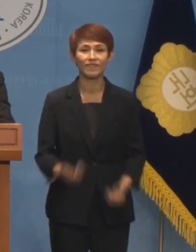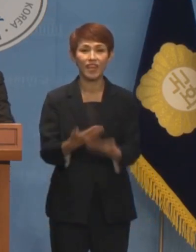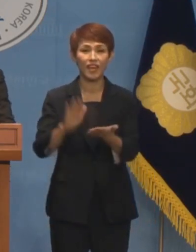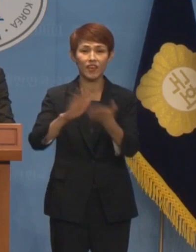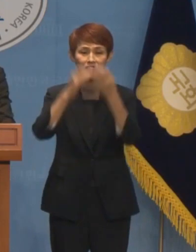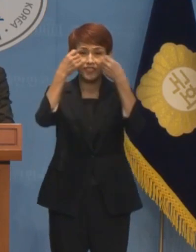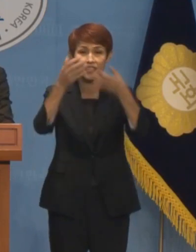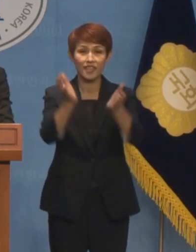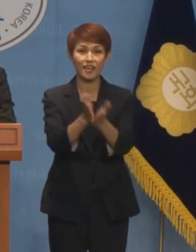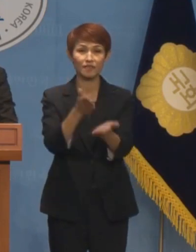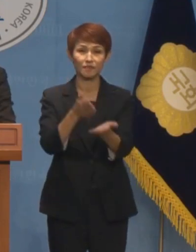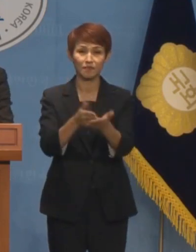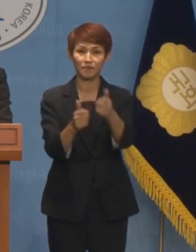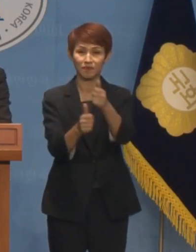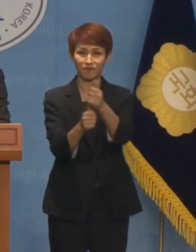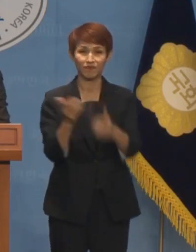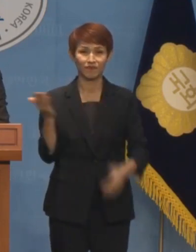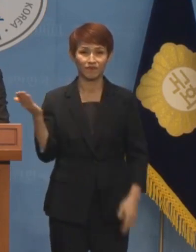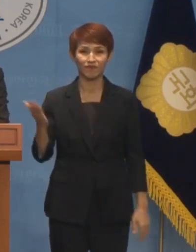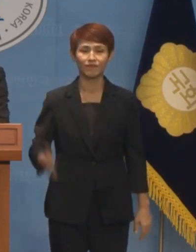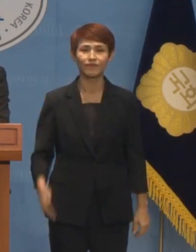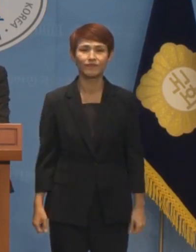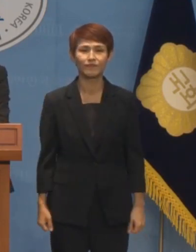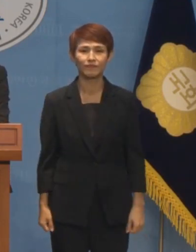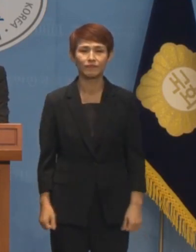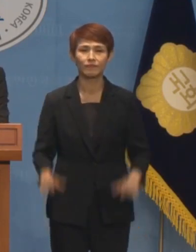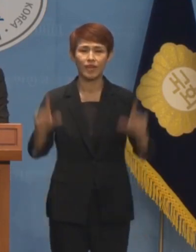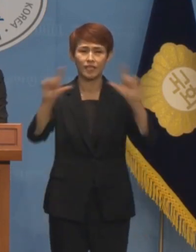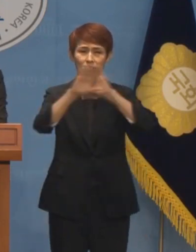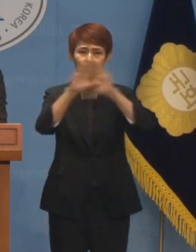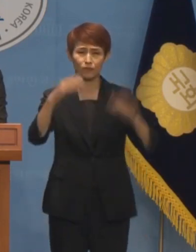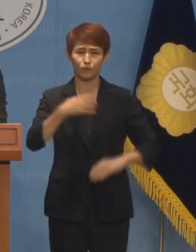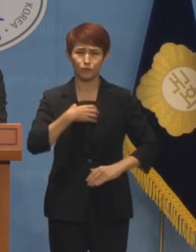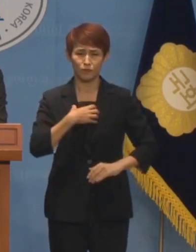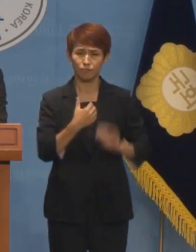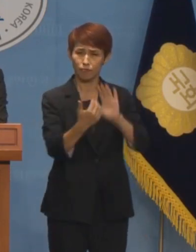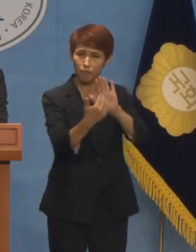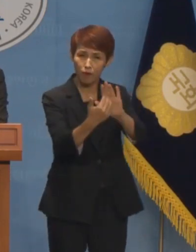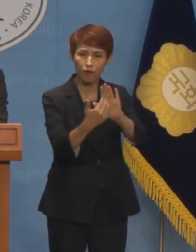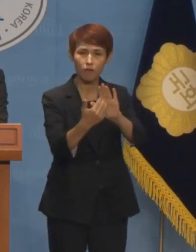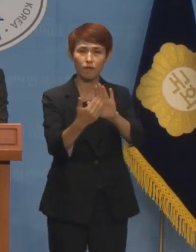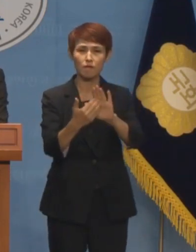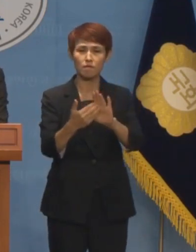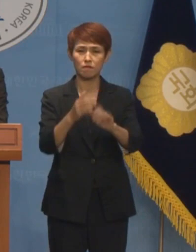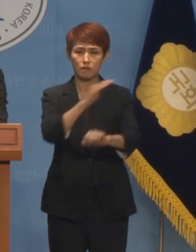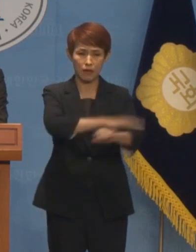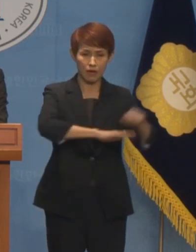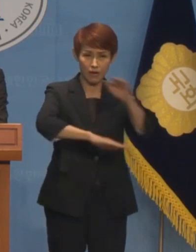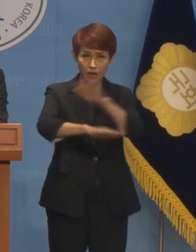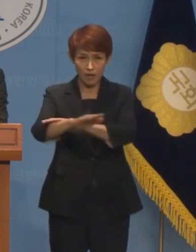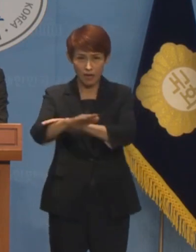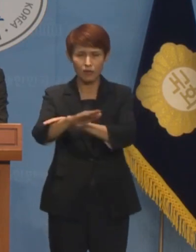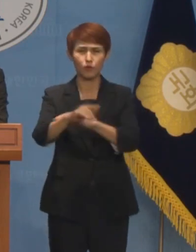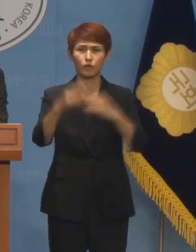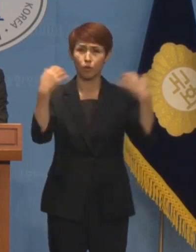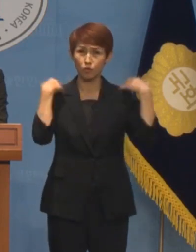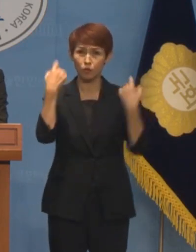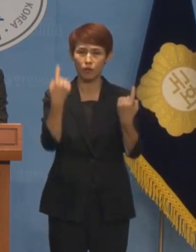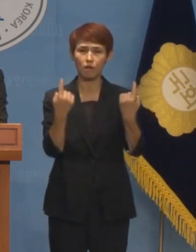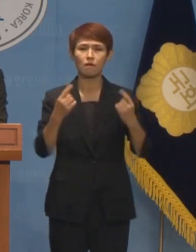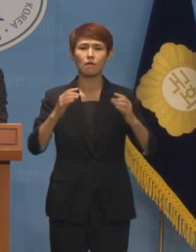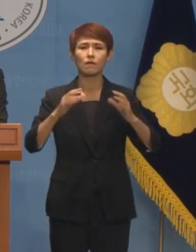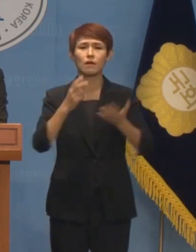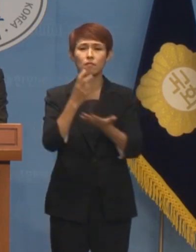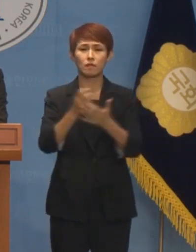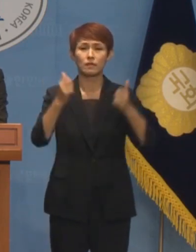개혁신당 부대변인 정국진입니다. 기후위기 대응 현 정부나 거대 양당보다 헌재가 앞서 나가는